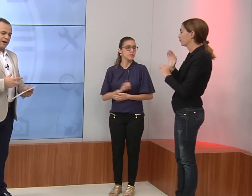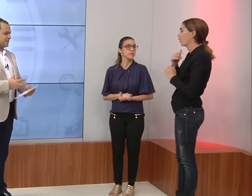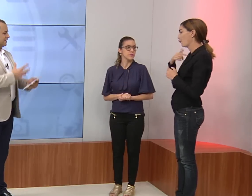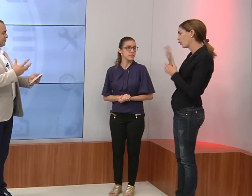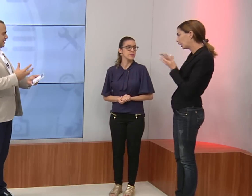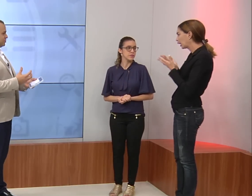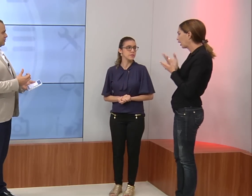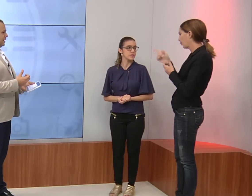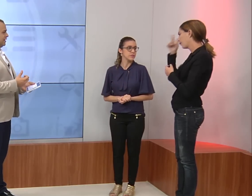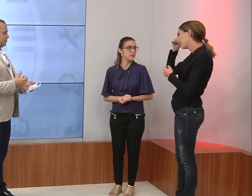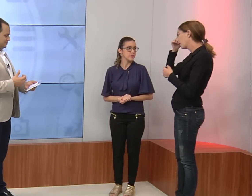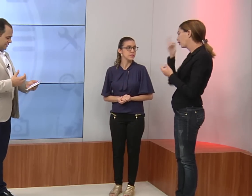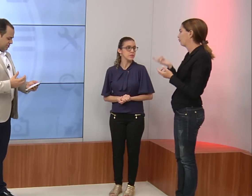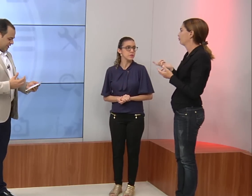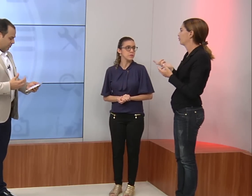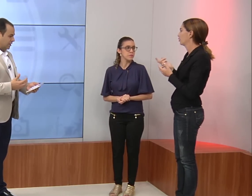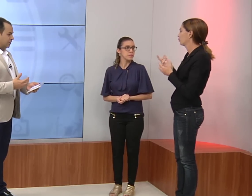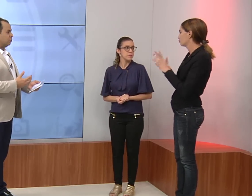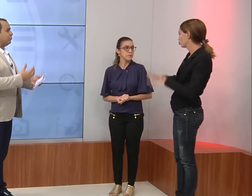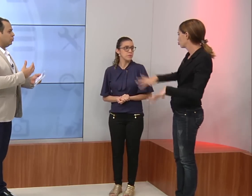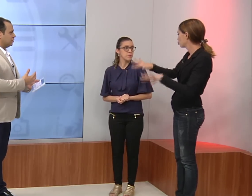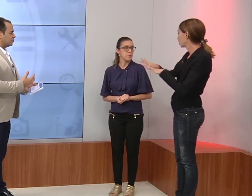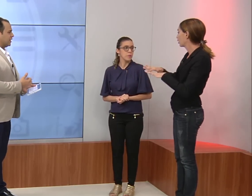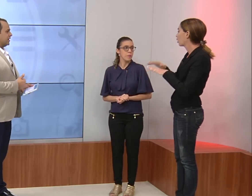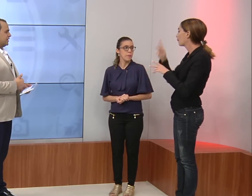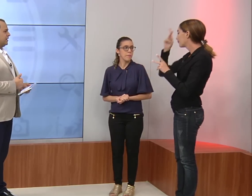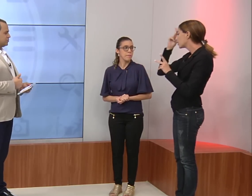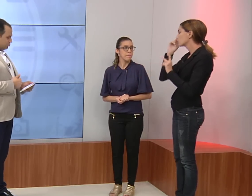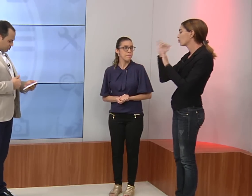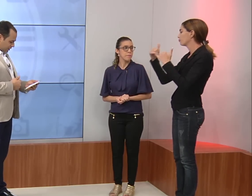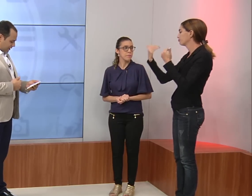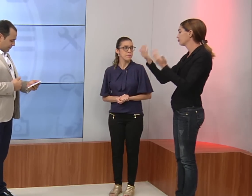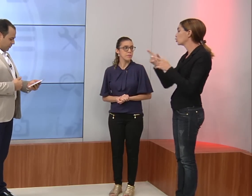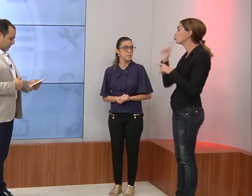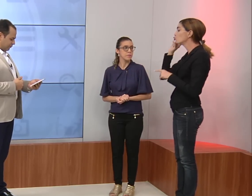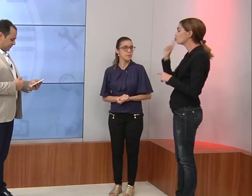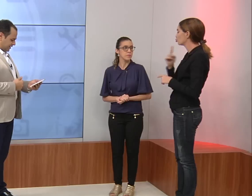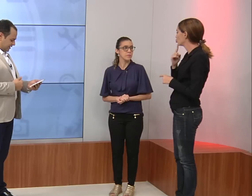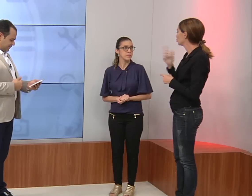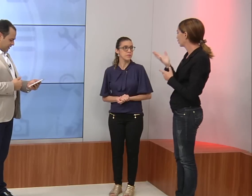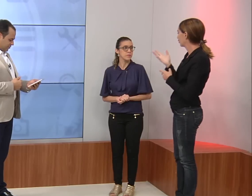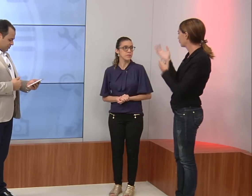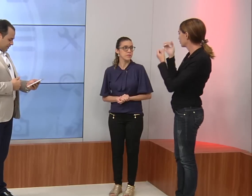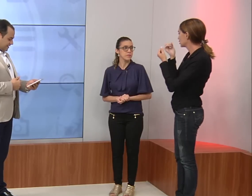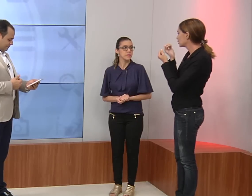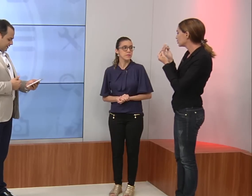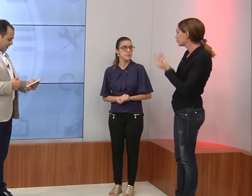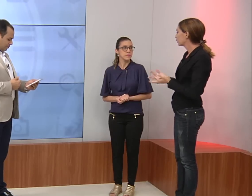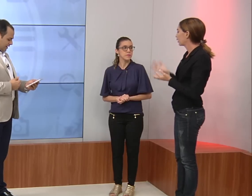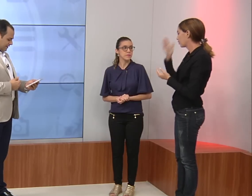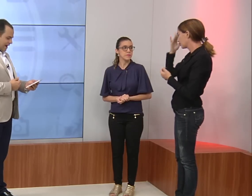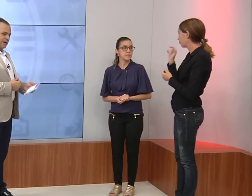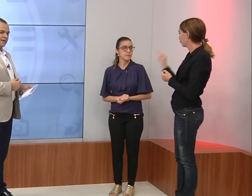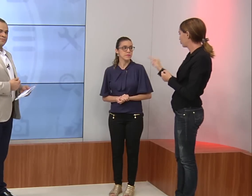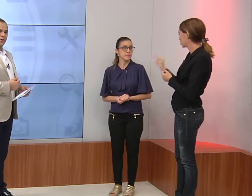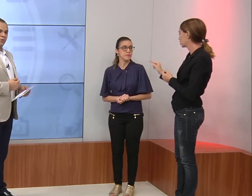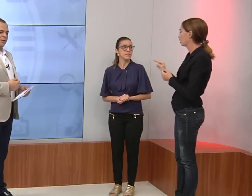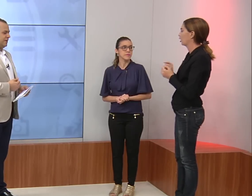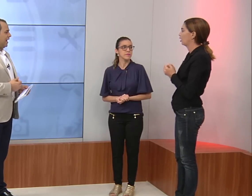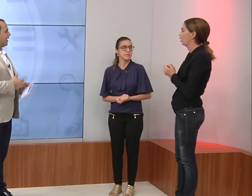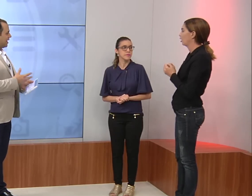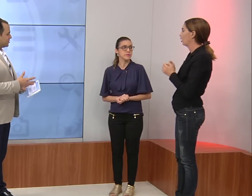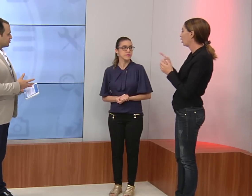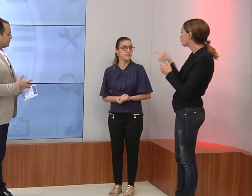passa na mente, não é? De maneira geral, do público, é surdo também. Eu queria ouvir aqui, justamente, saber da Roberta Agra,